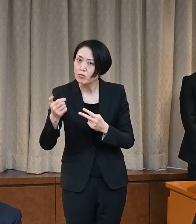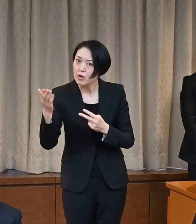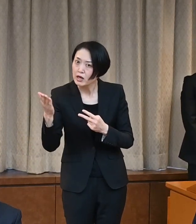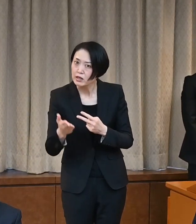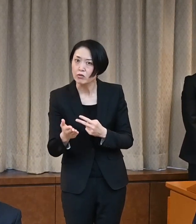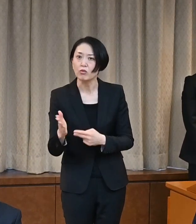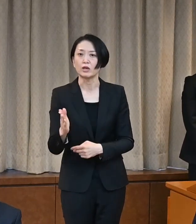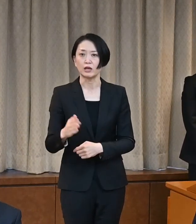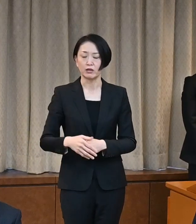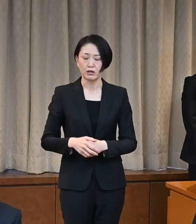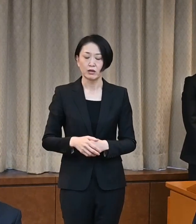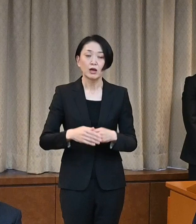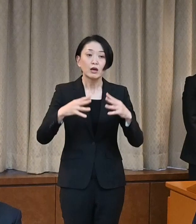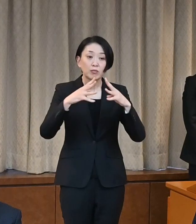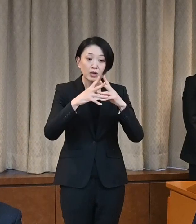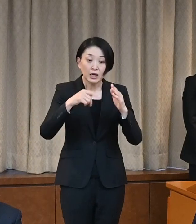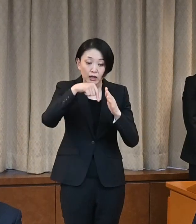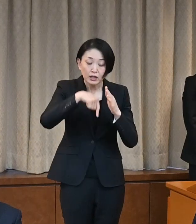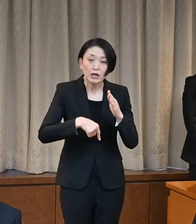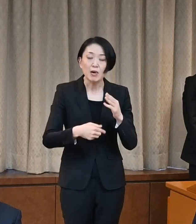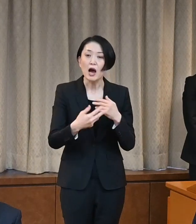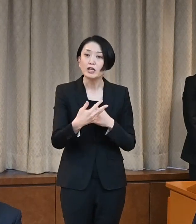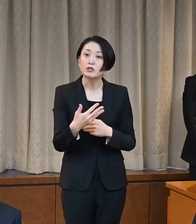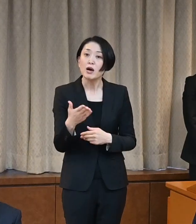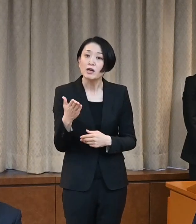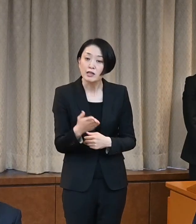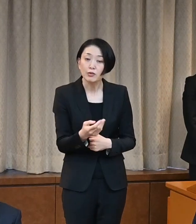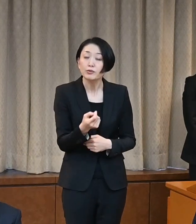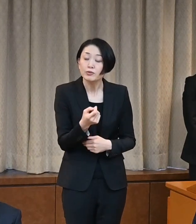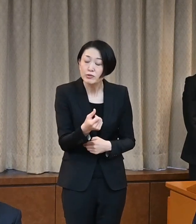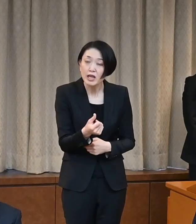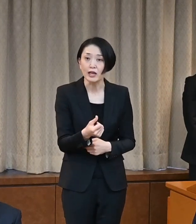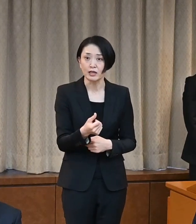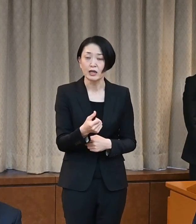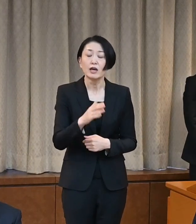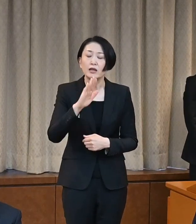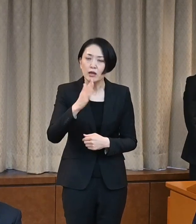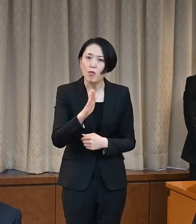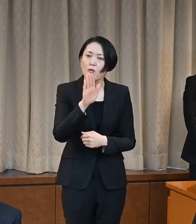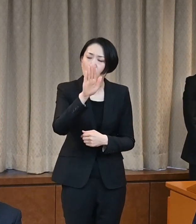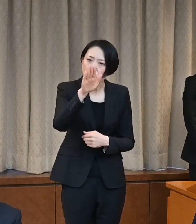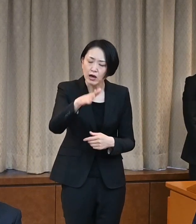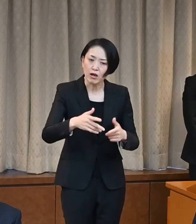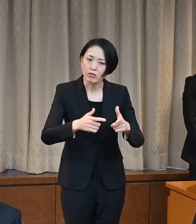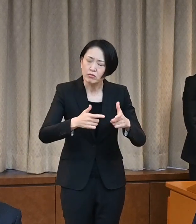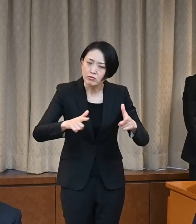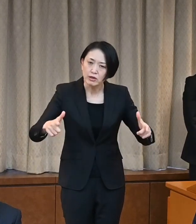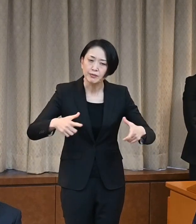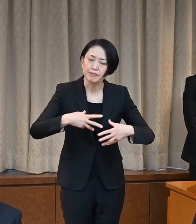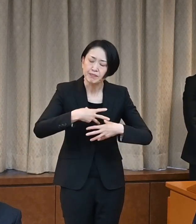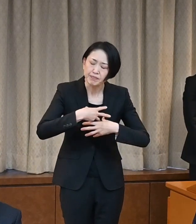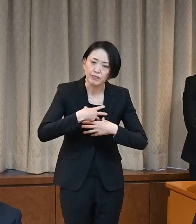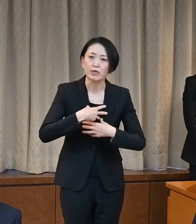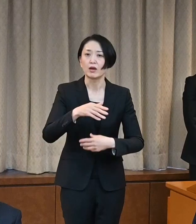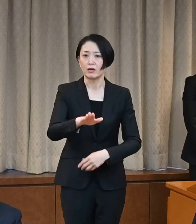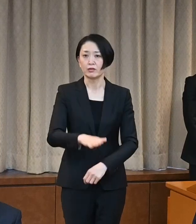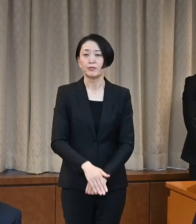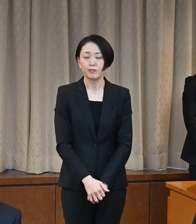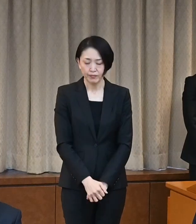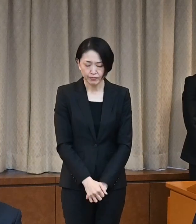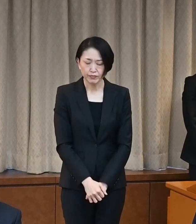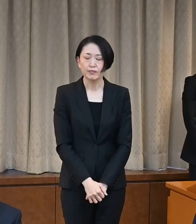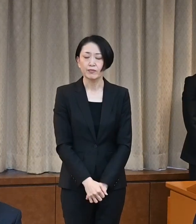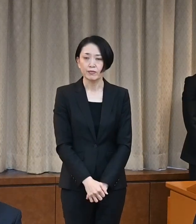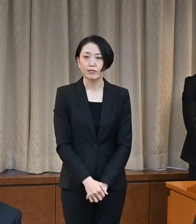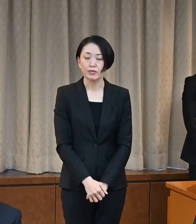在約 8% ですが、今後この割合が上昇する可能性も否定できません。